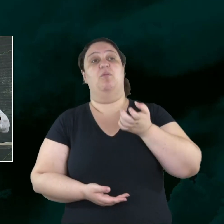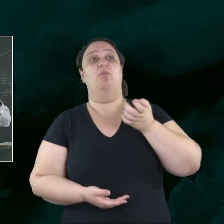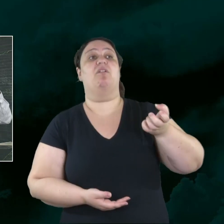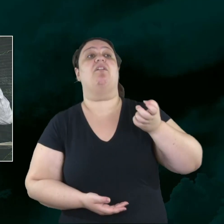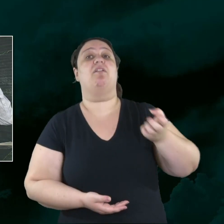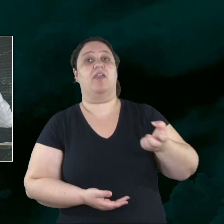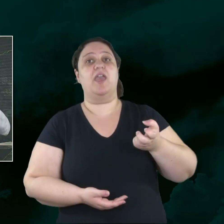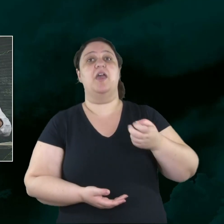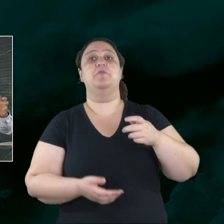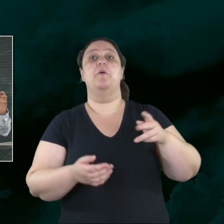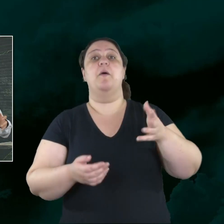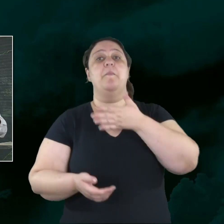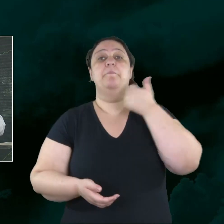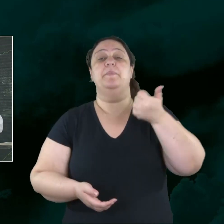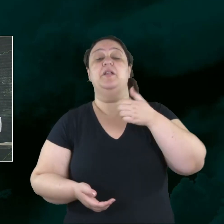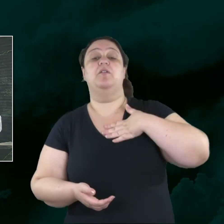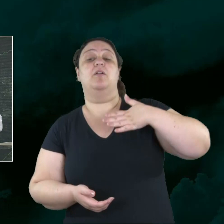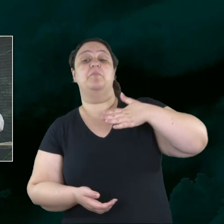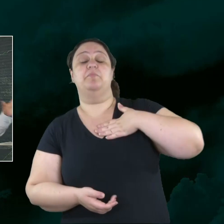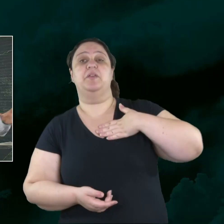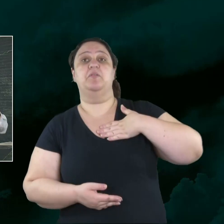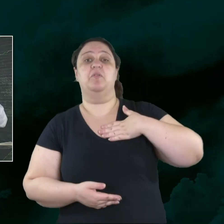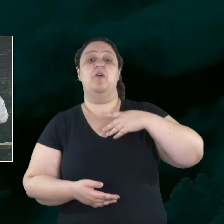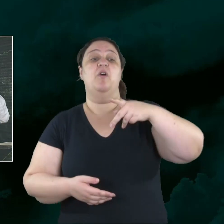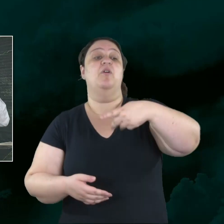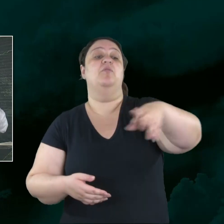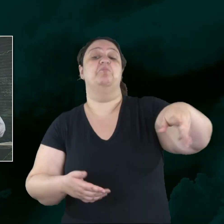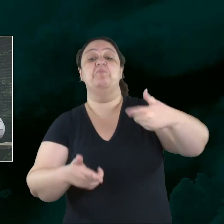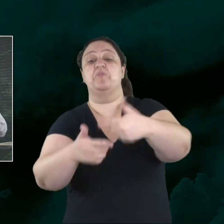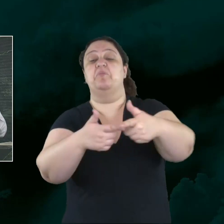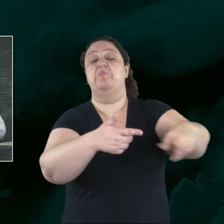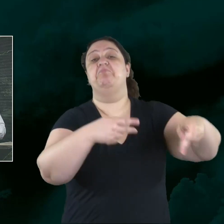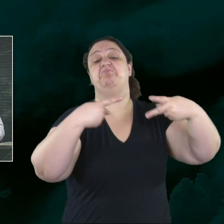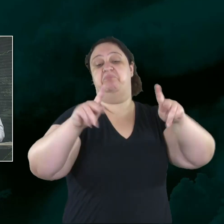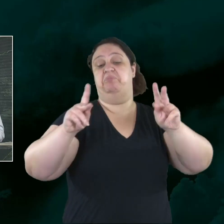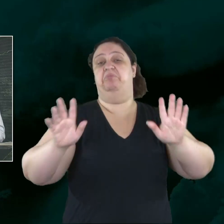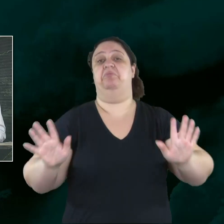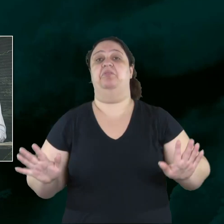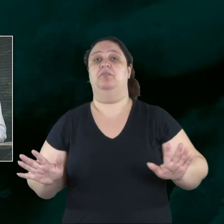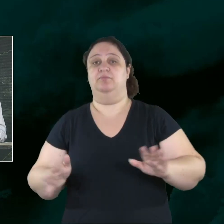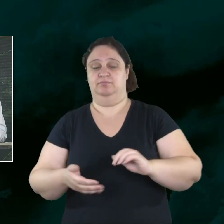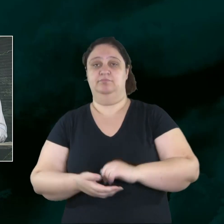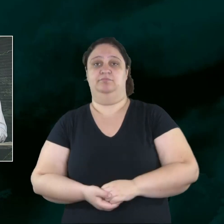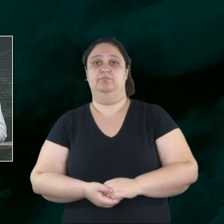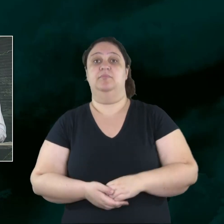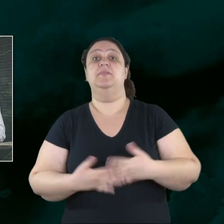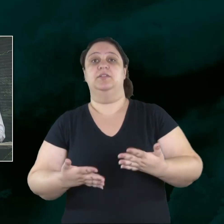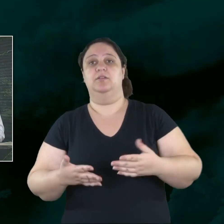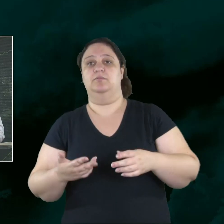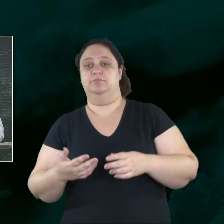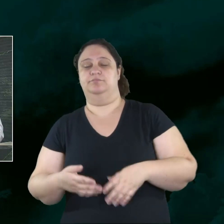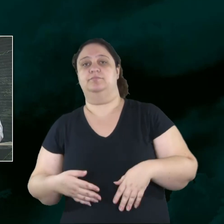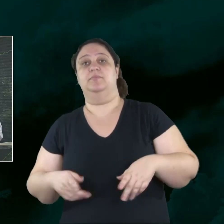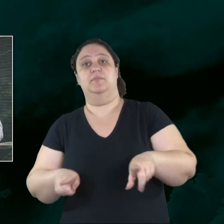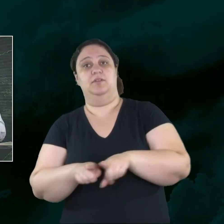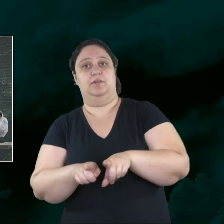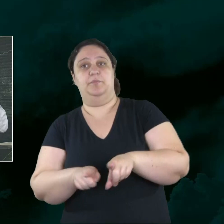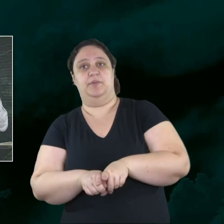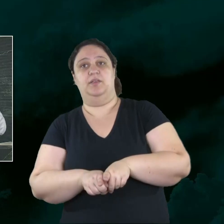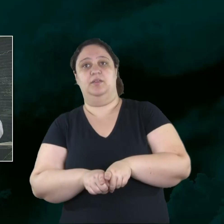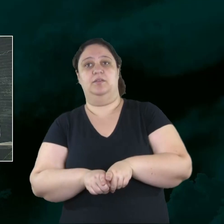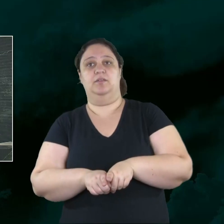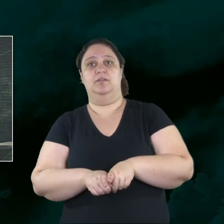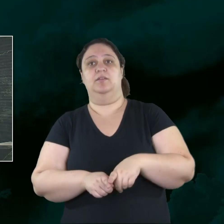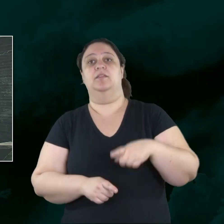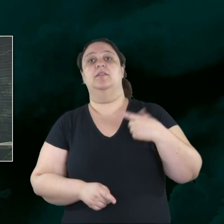quero. O que é melhor para mim, não importa se o que é melhor para os outros. Né? Esse é o individualismo. E pluralismo. Não há uma